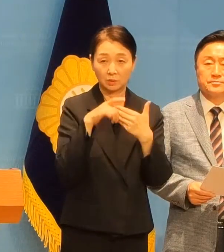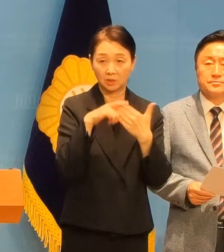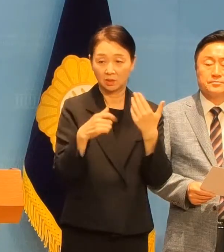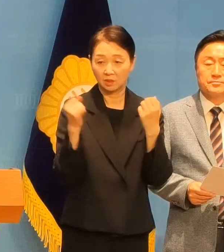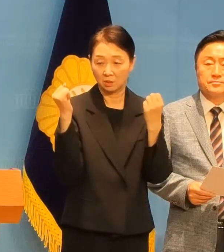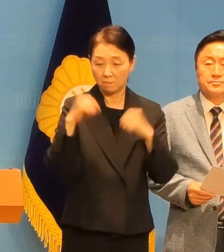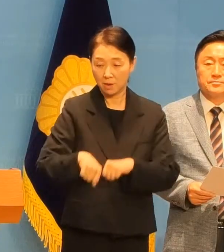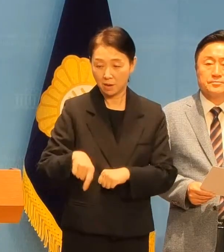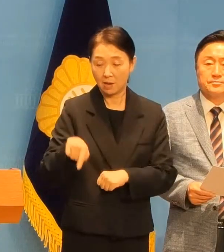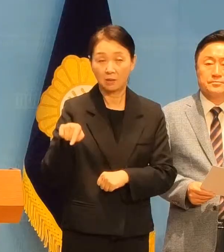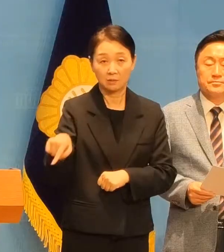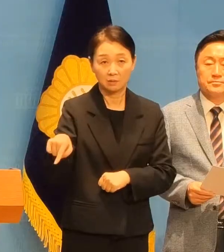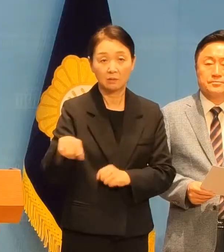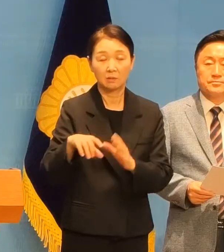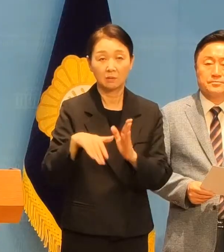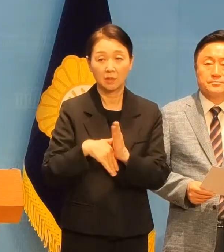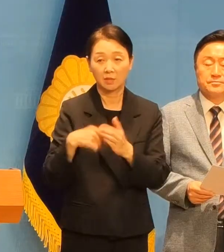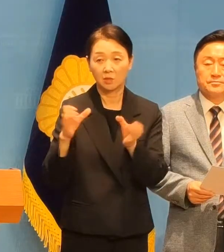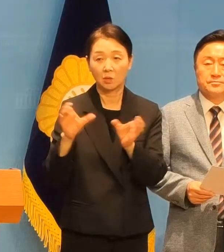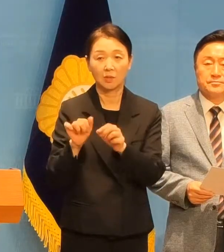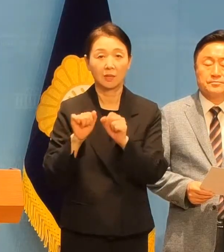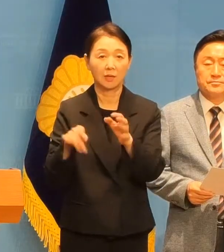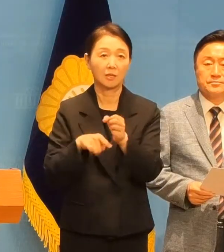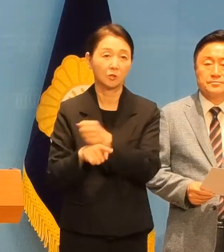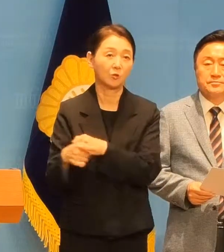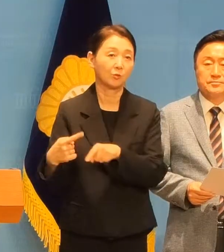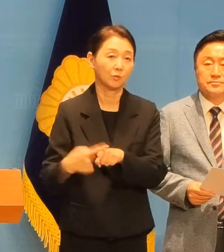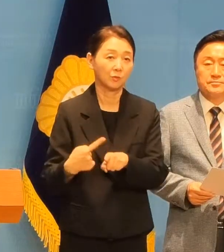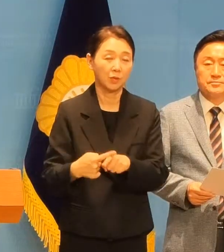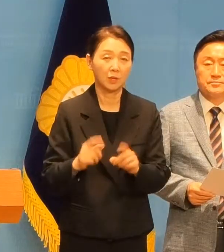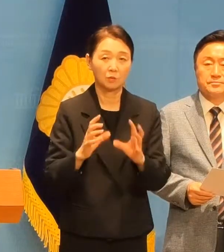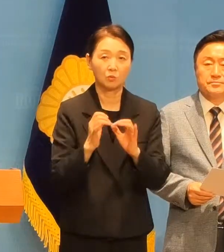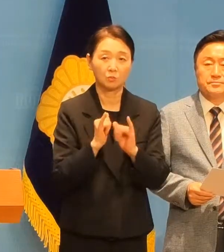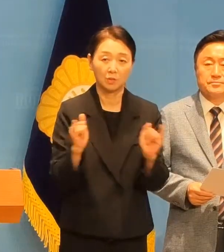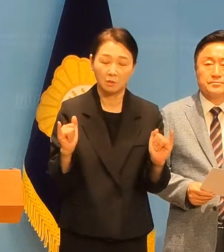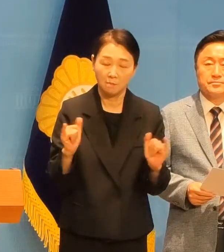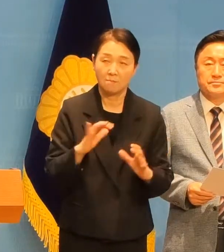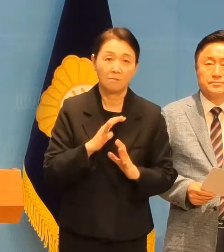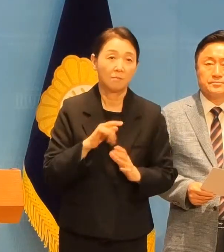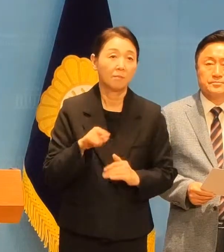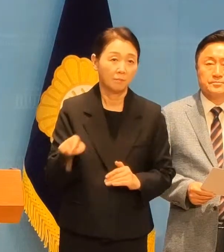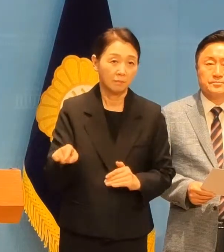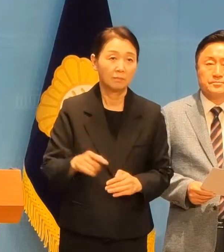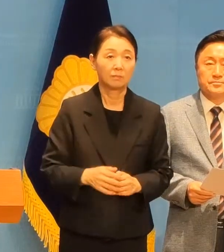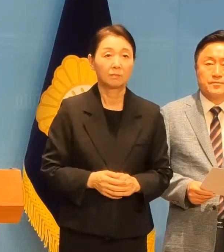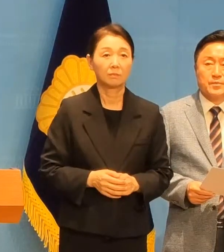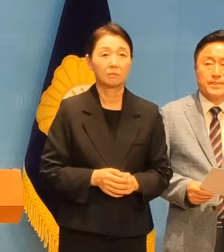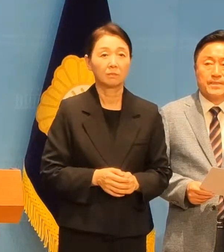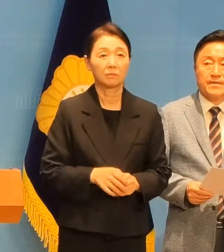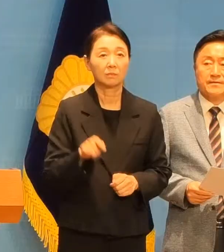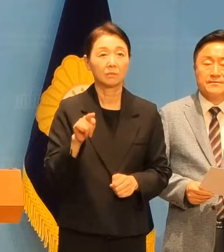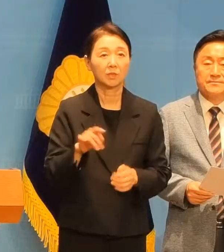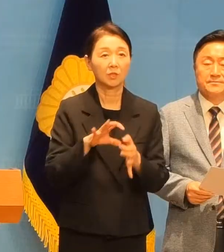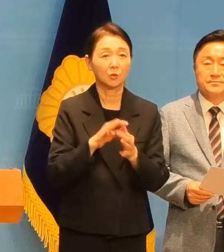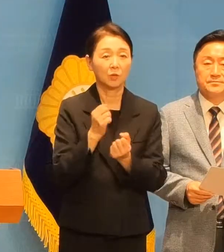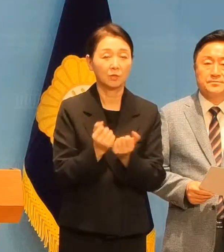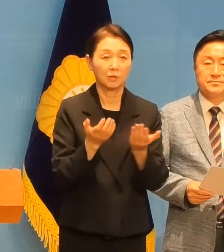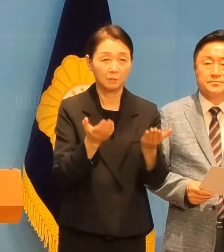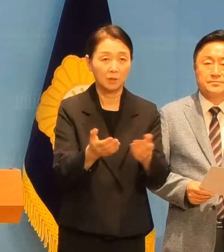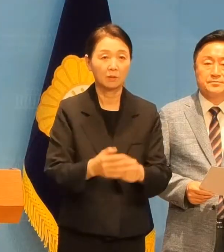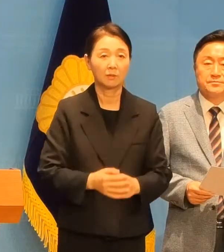정당의 해산 사유입니다. 국민들은 경악하고 있습니다. 이와 관련돼서 몇 말씀 드리고자 합니다.